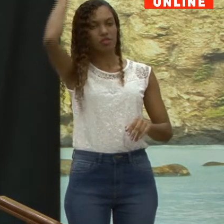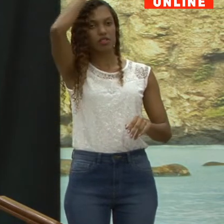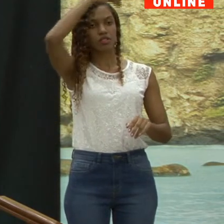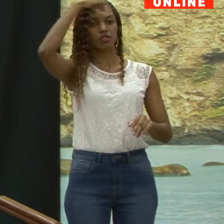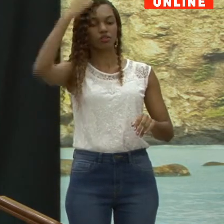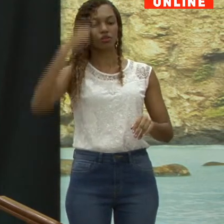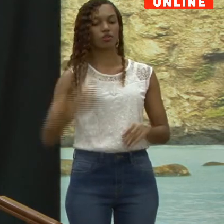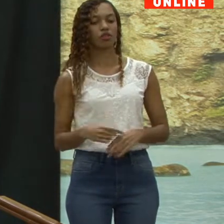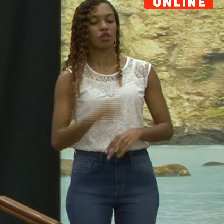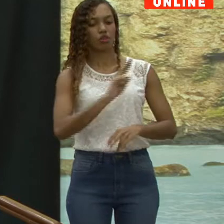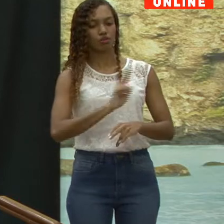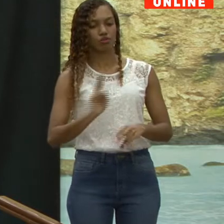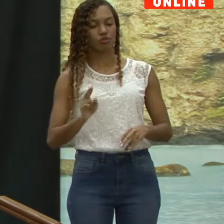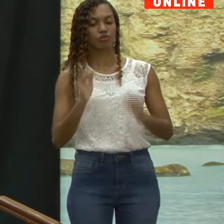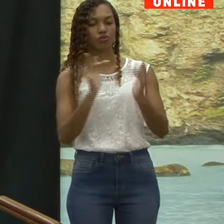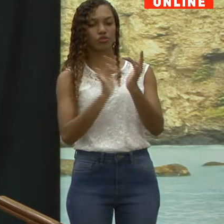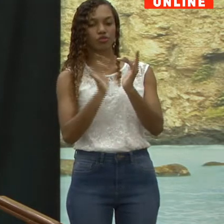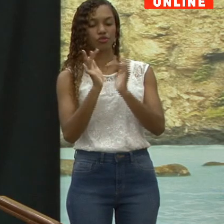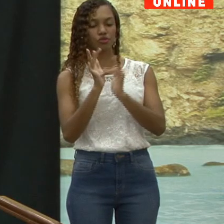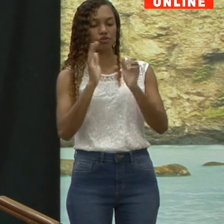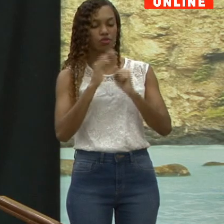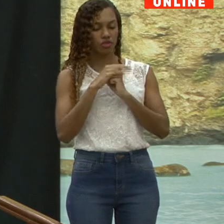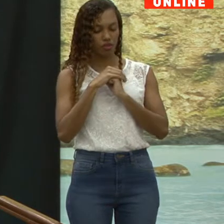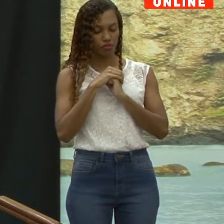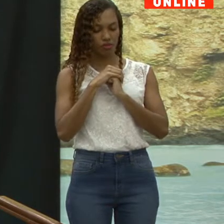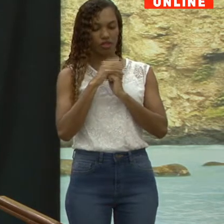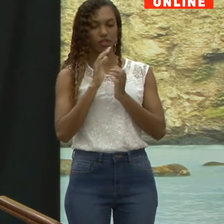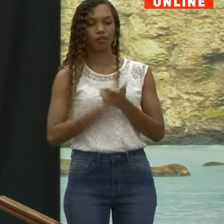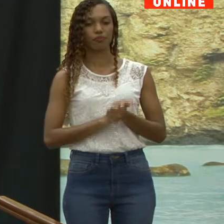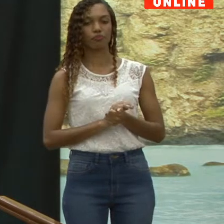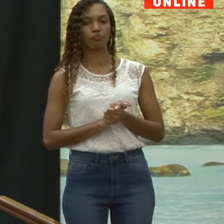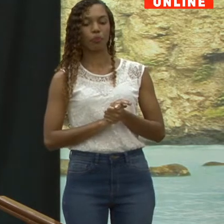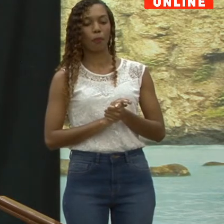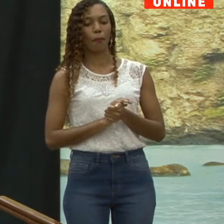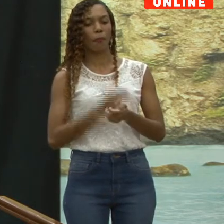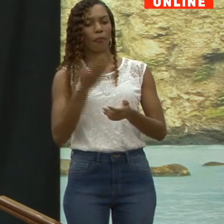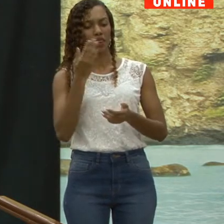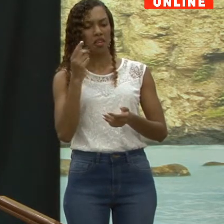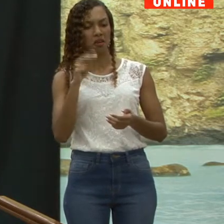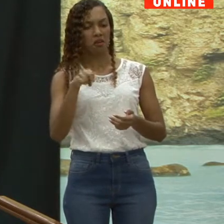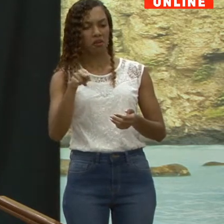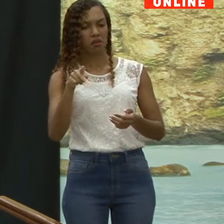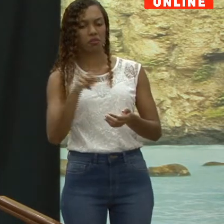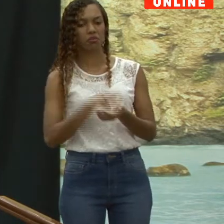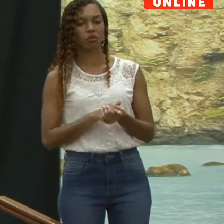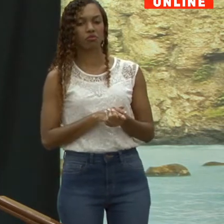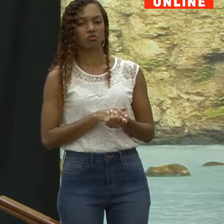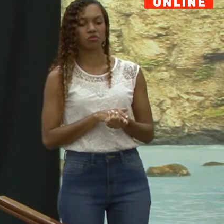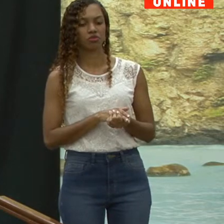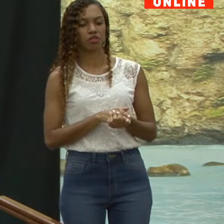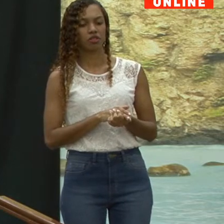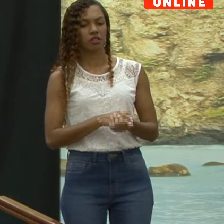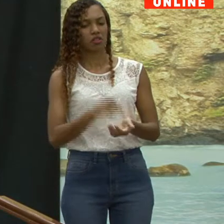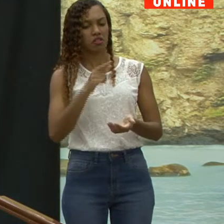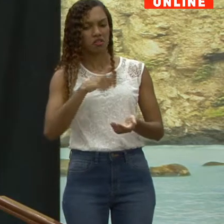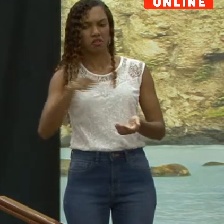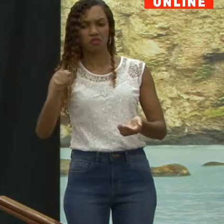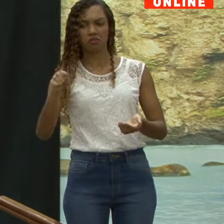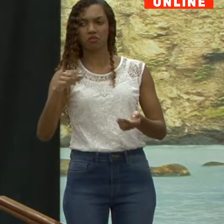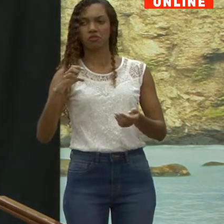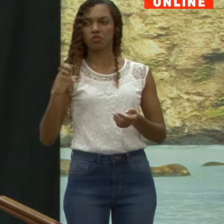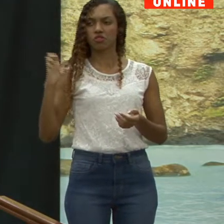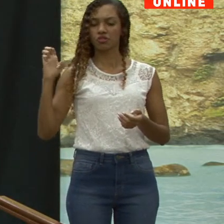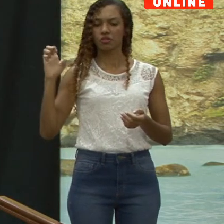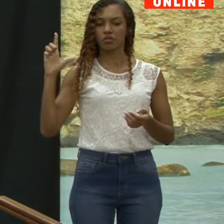de Jesus. Amém. Irmãos, nesta fuga de Elias, Deus